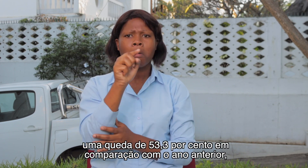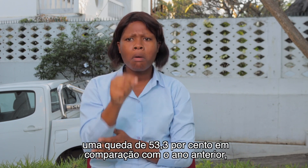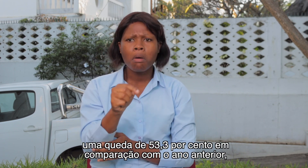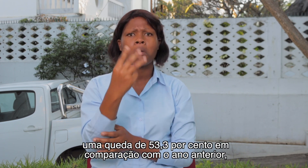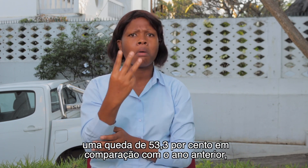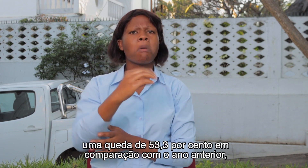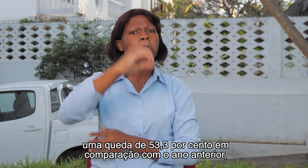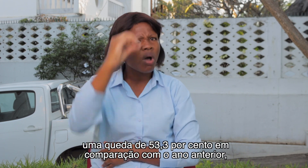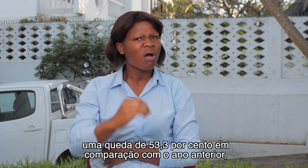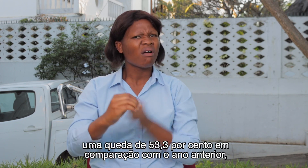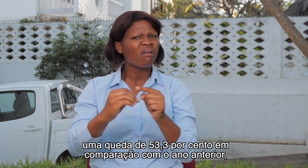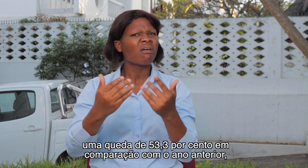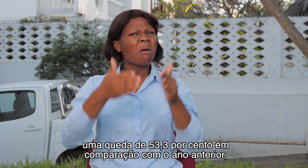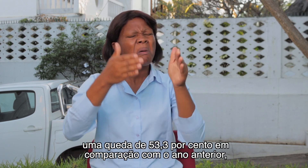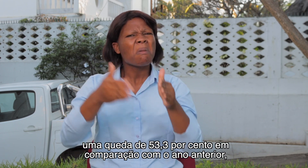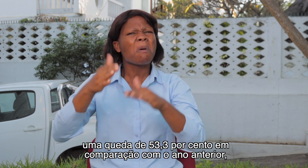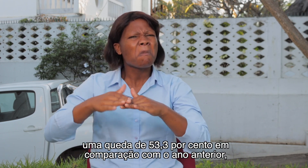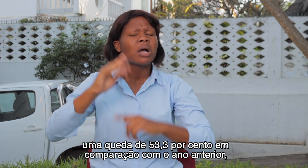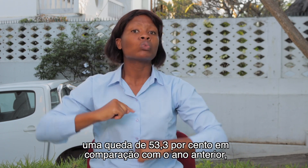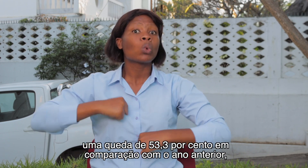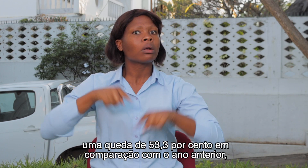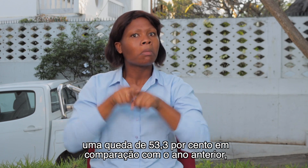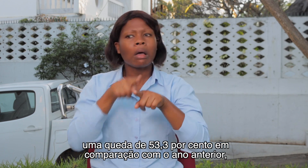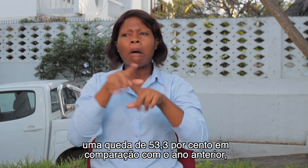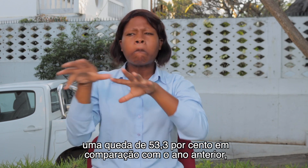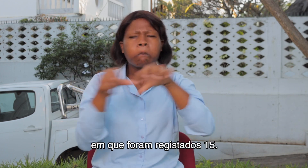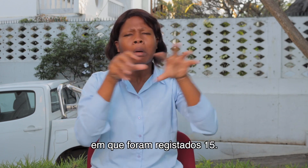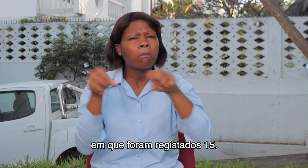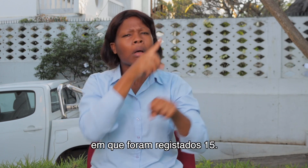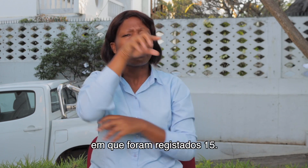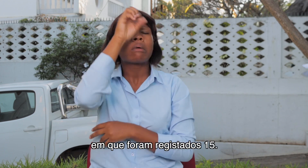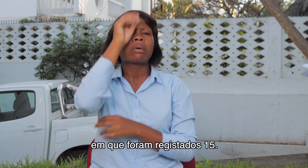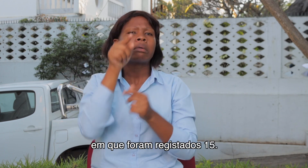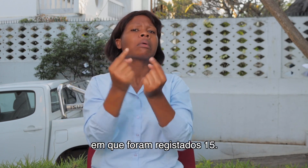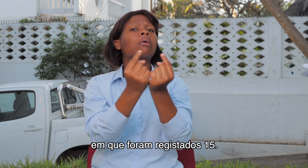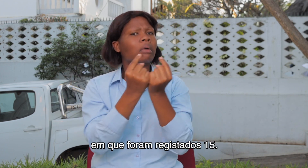,3% em comparação com o ano anterior em que foram registados 15.